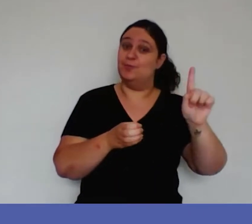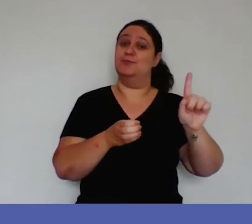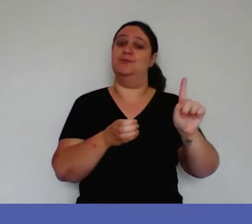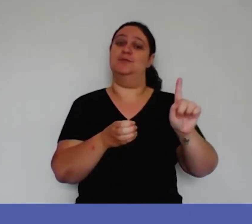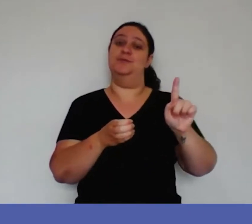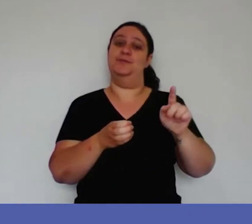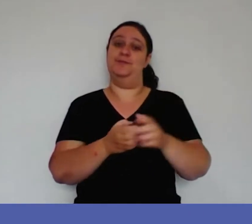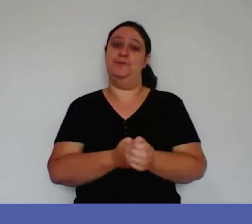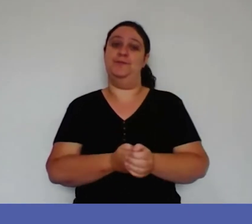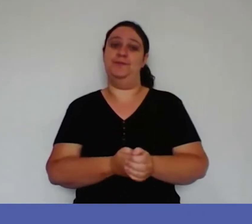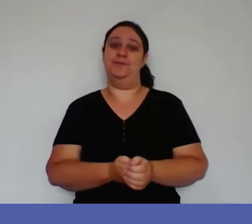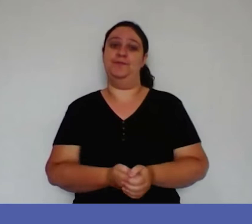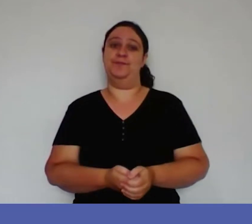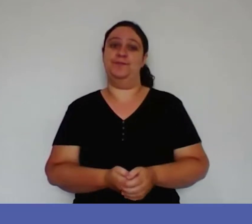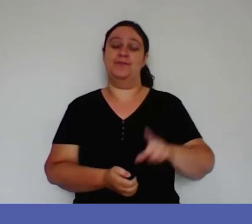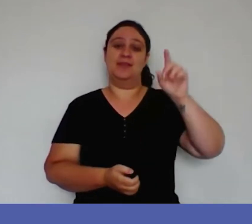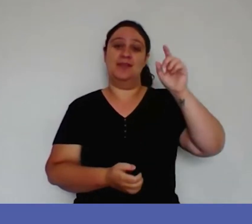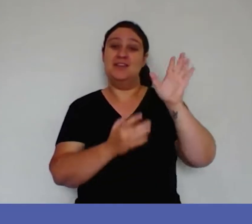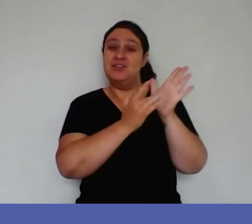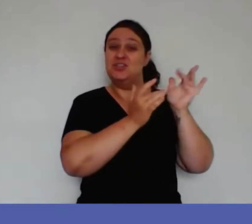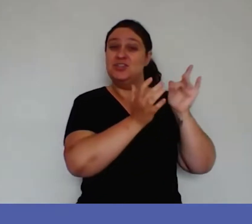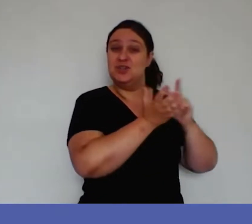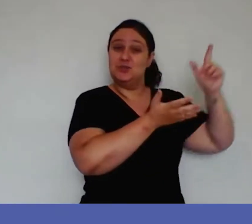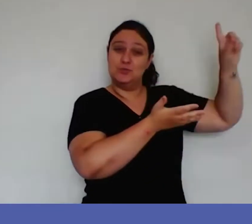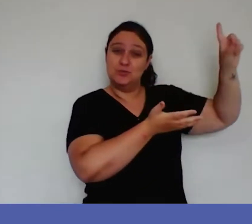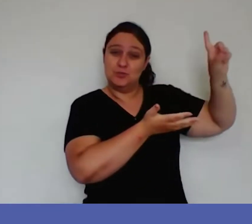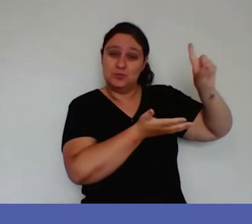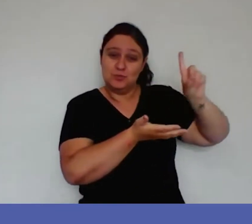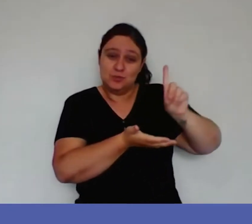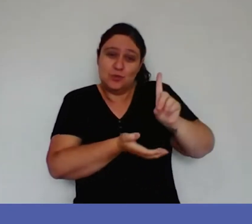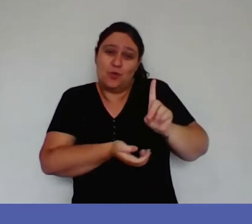A vinda do Senhor está muito próxima.